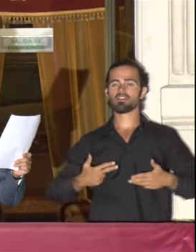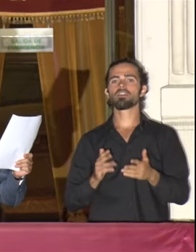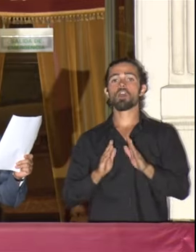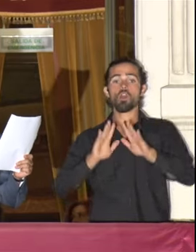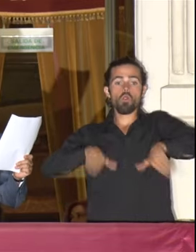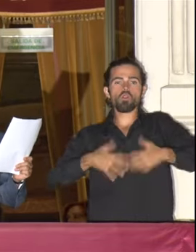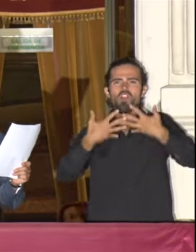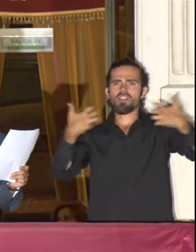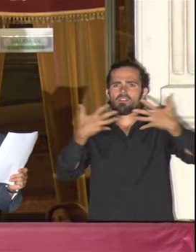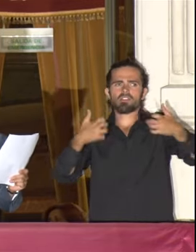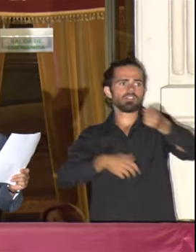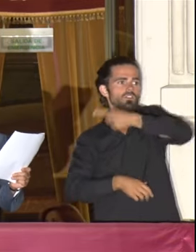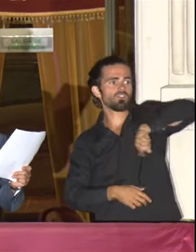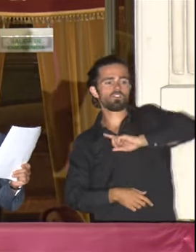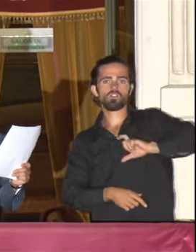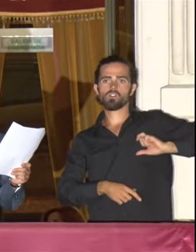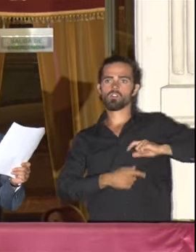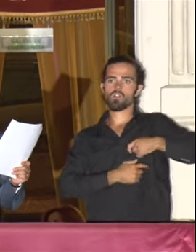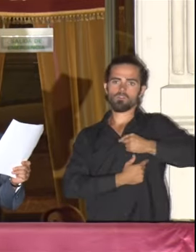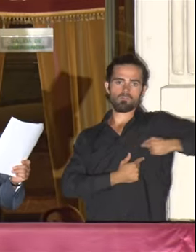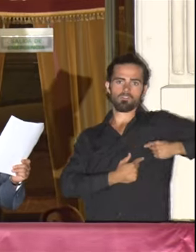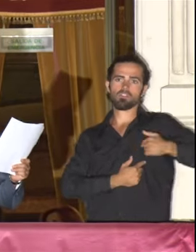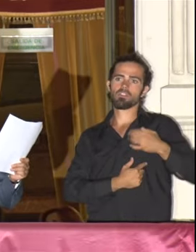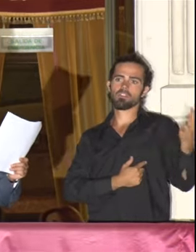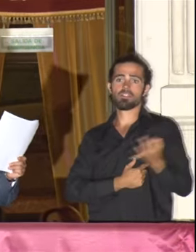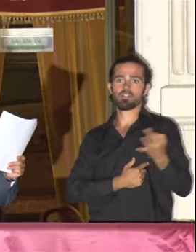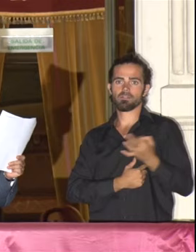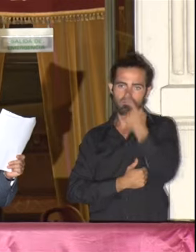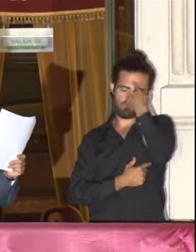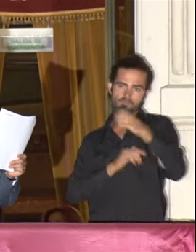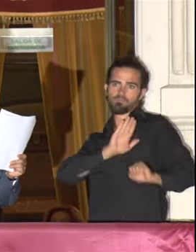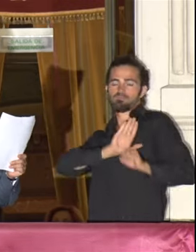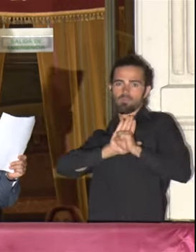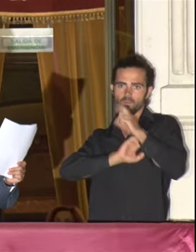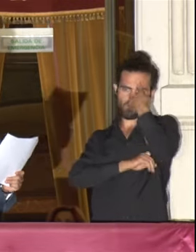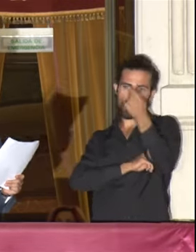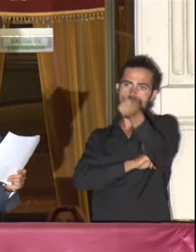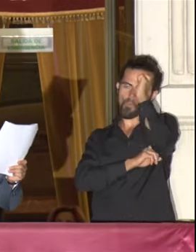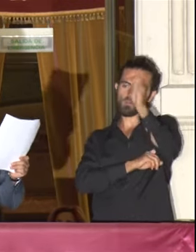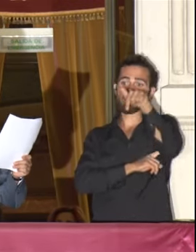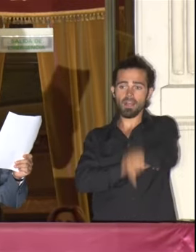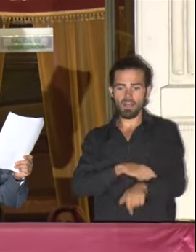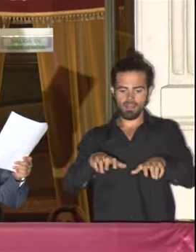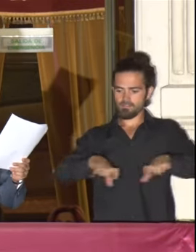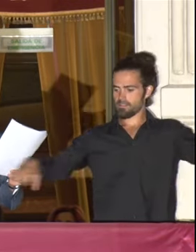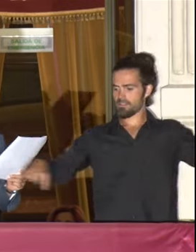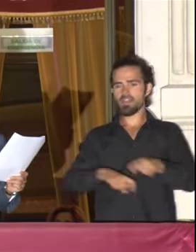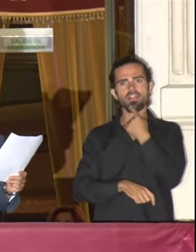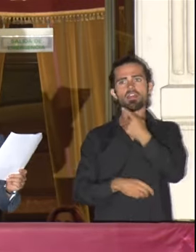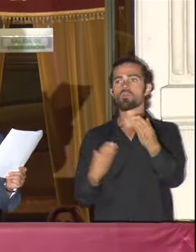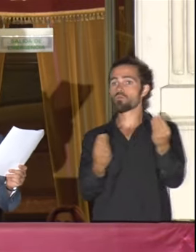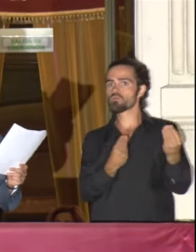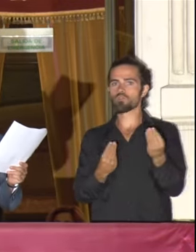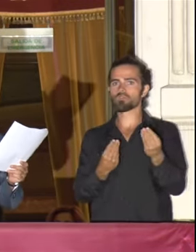frase que debemos grabar en nuestro corazón. Y que se ha dicho ya en esa tribuna, pero hay que repetirla muchas veces para que